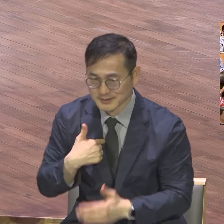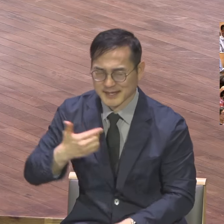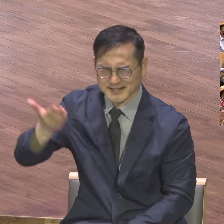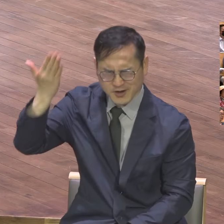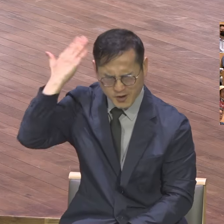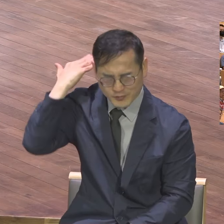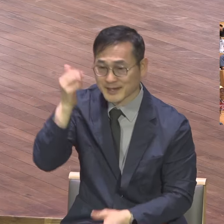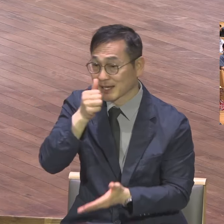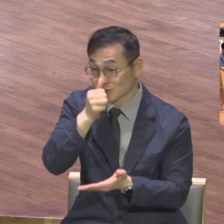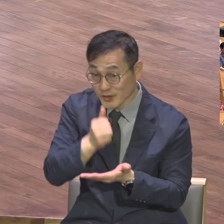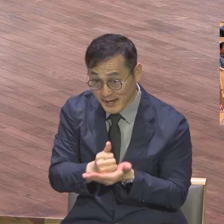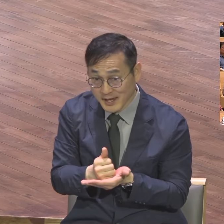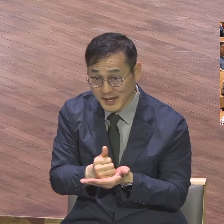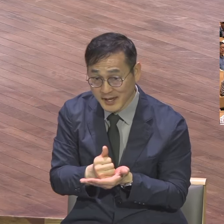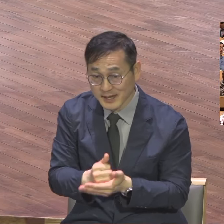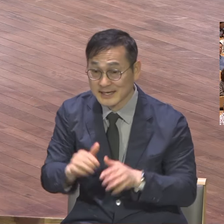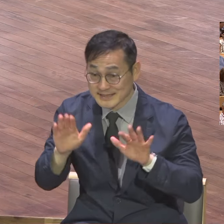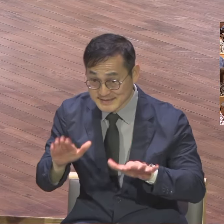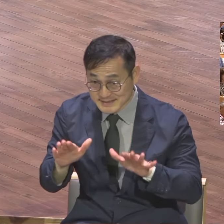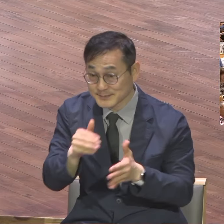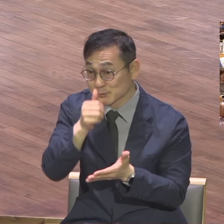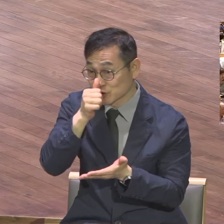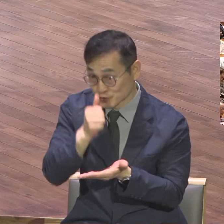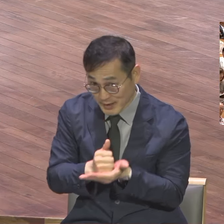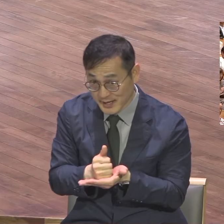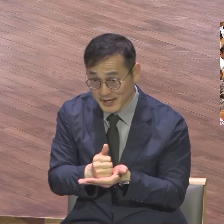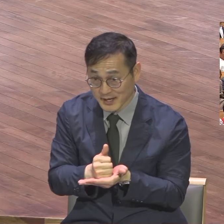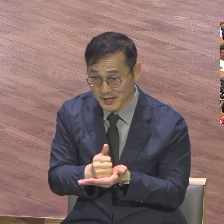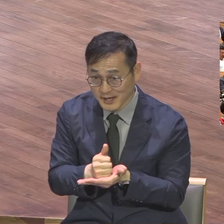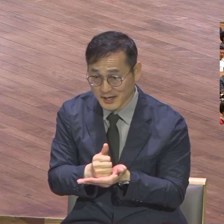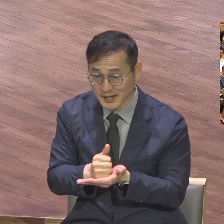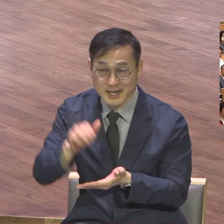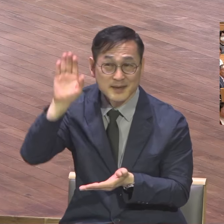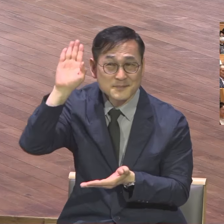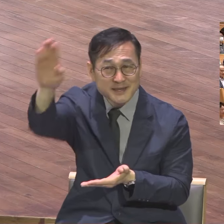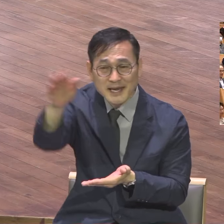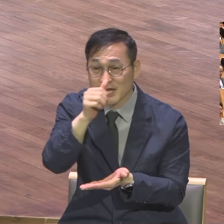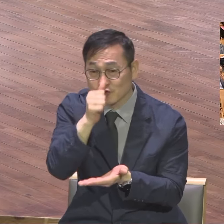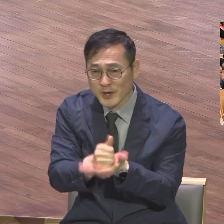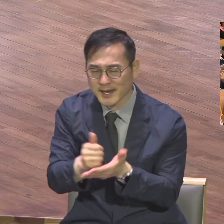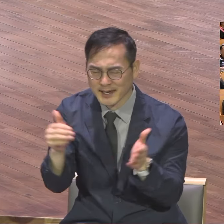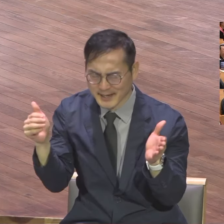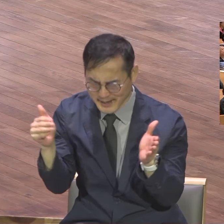죄, 현재에 죽겠는 죄, 미래에 지을